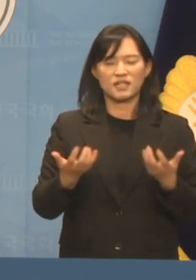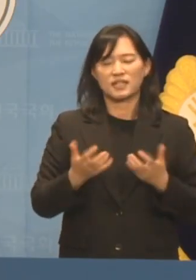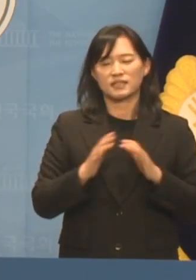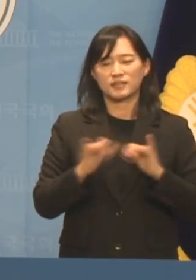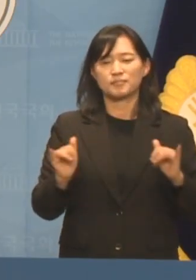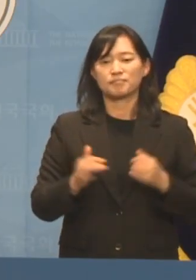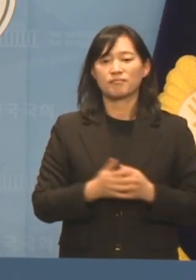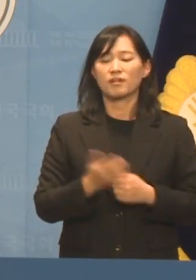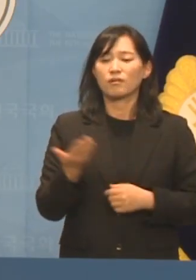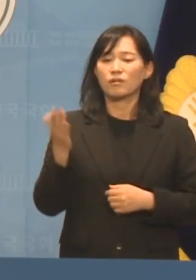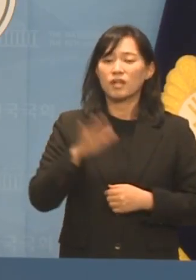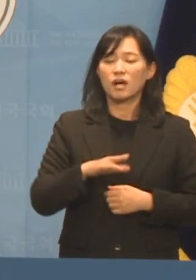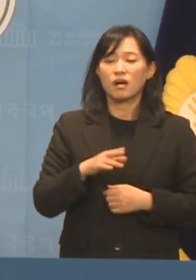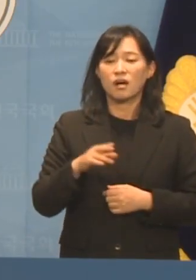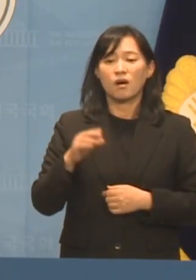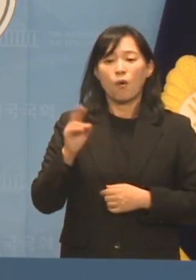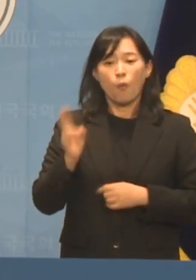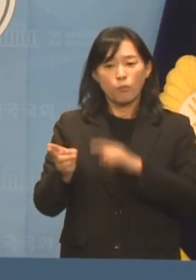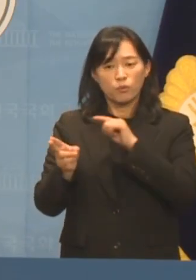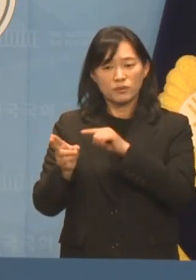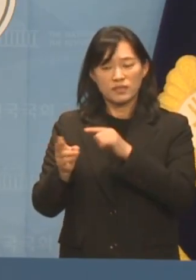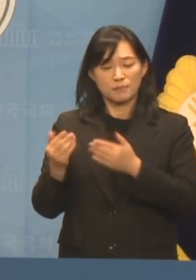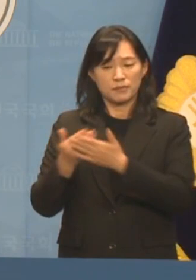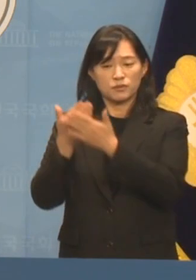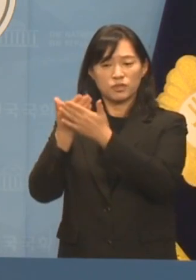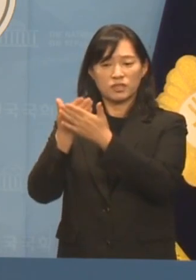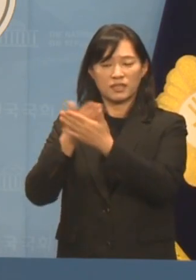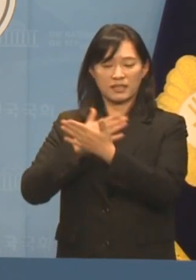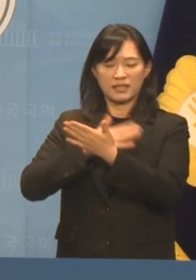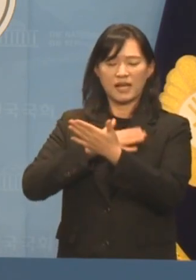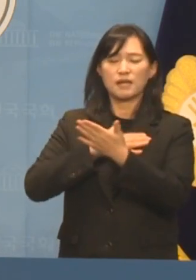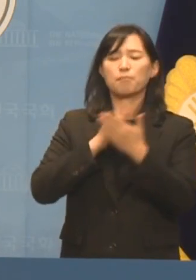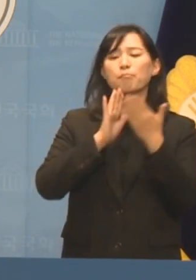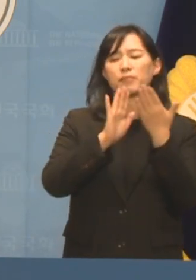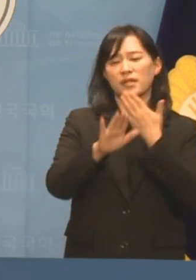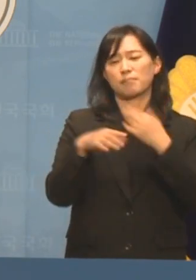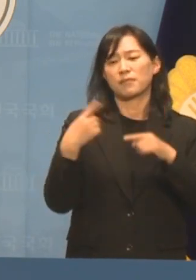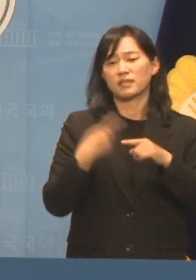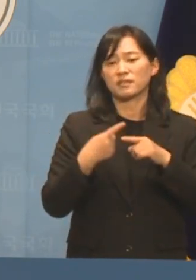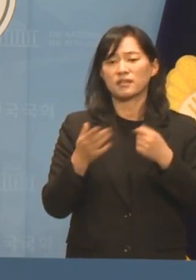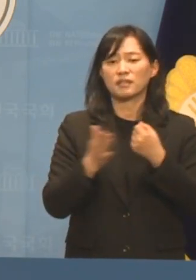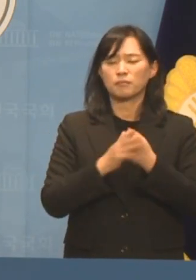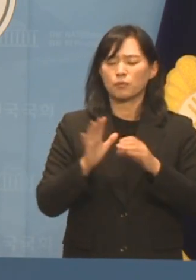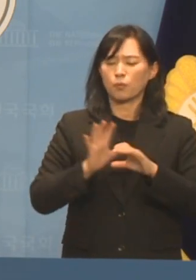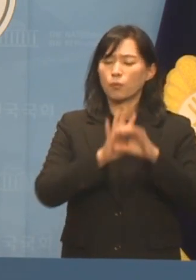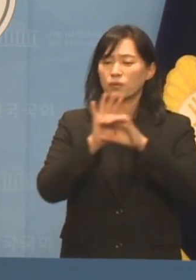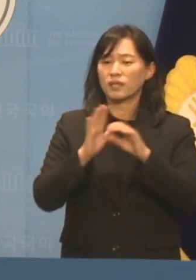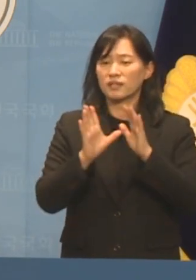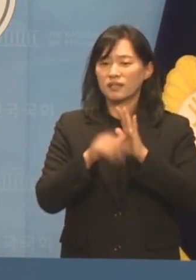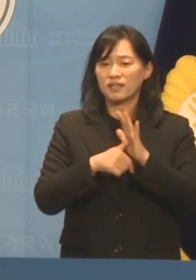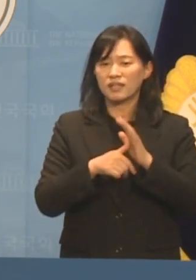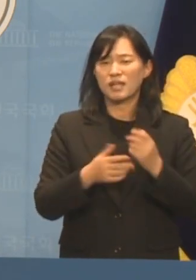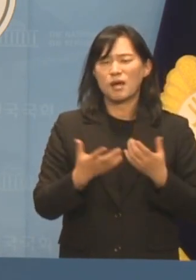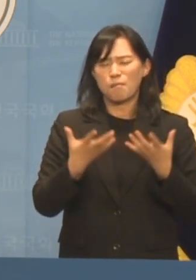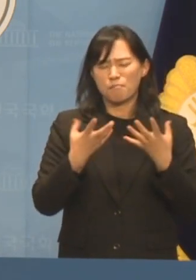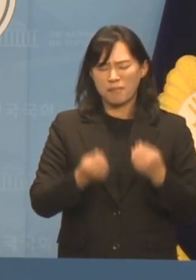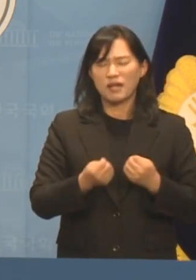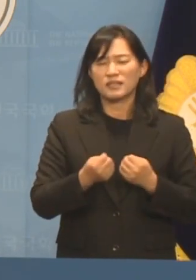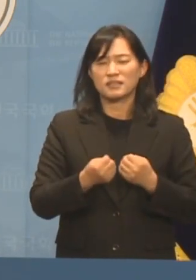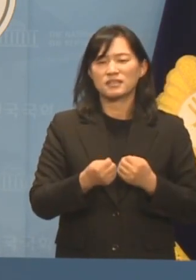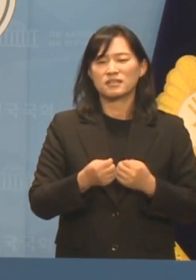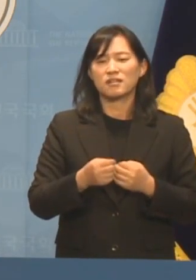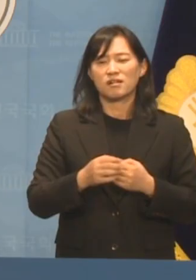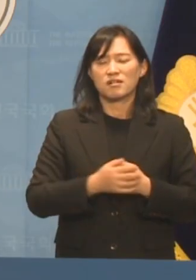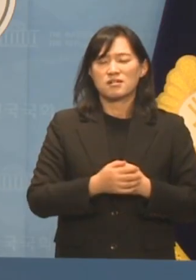노동자입니다. 하지만 홈플러스의 성장이 곧 우리의 미래이기에 지난 코로나 시기 엄청난 문란대란에도